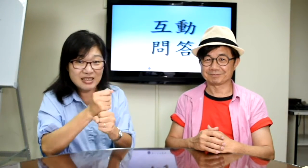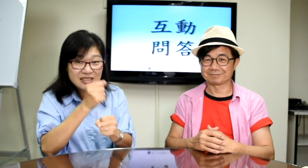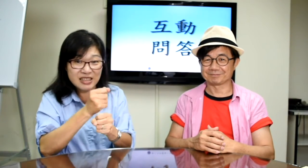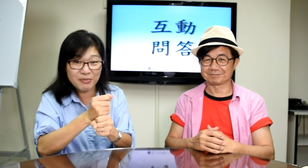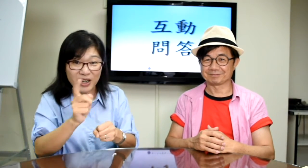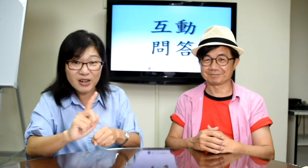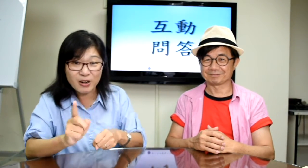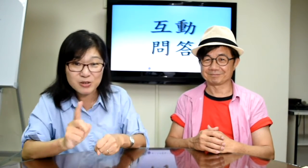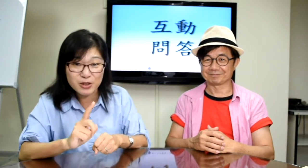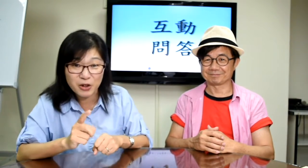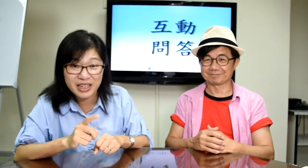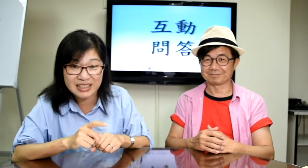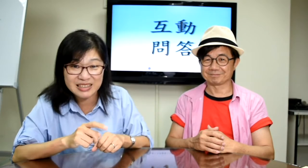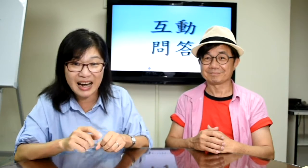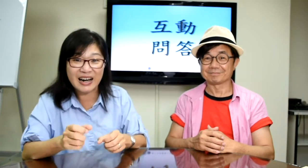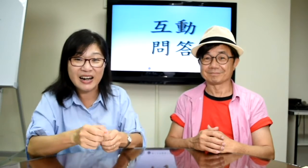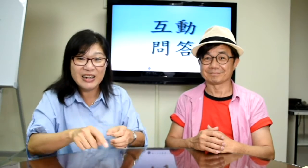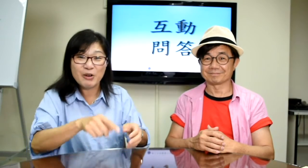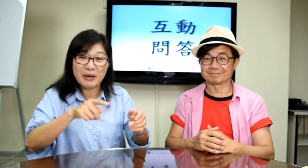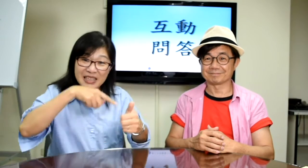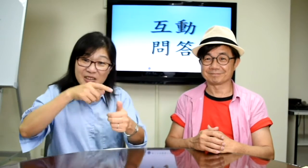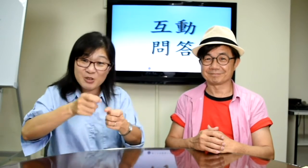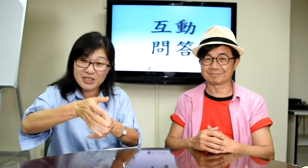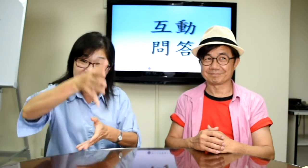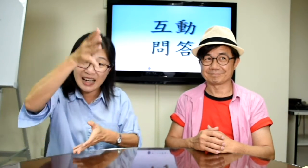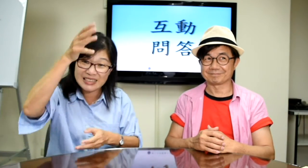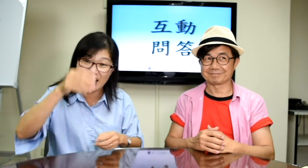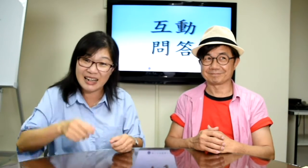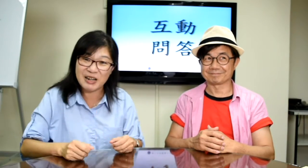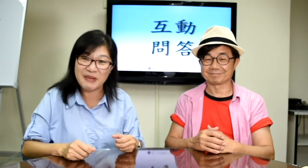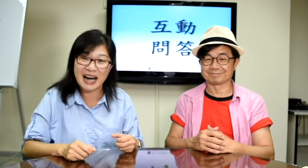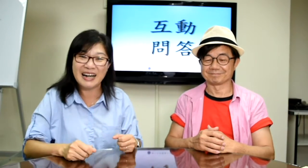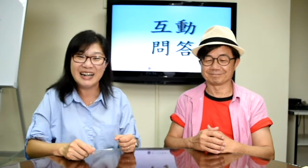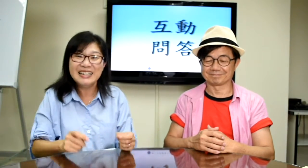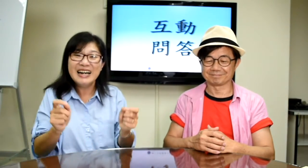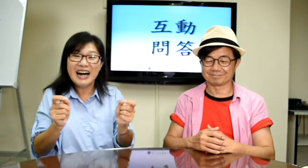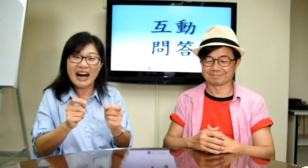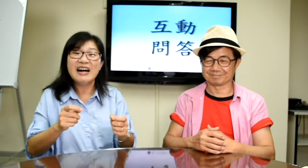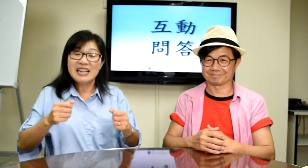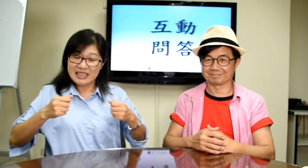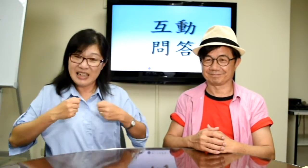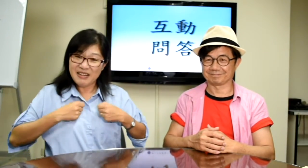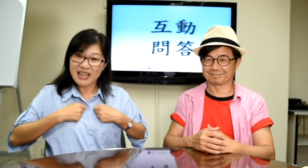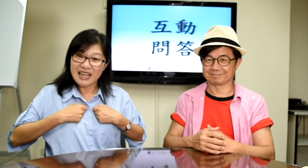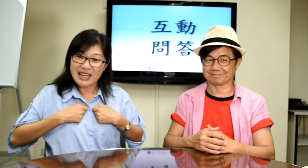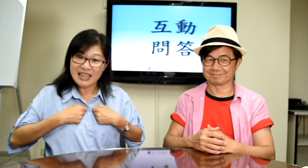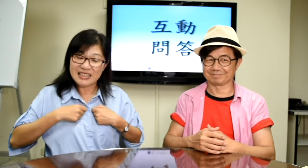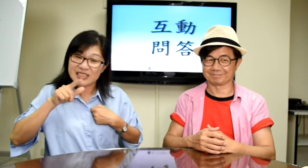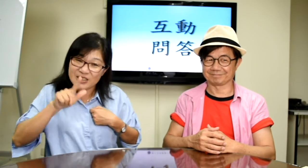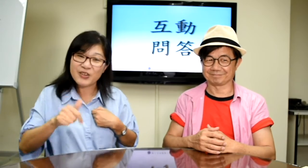什么工作，有点长哦。我们教的句子太长了吗？好，等到练熟一点